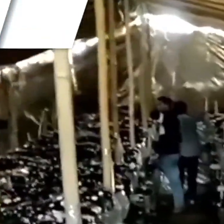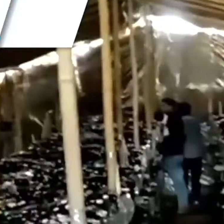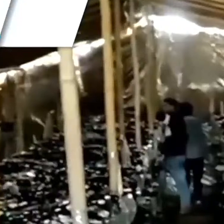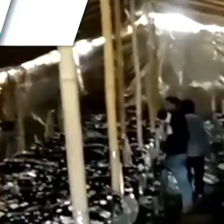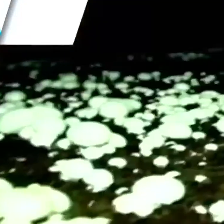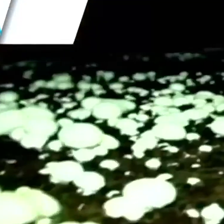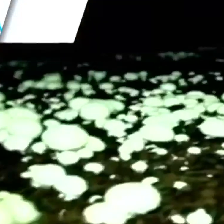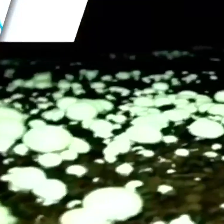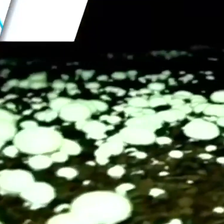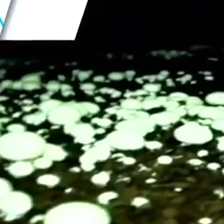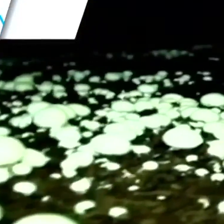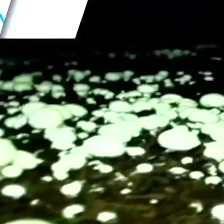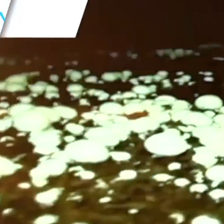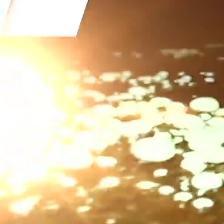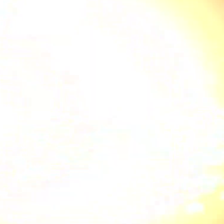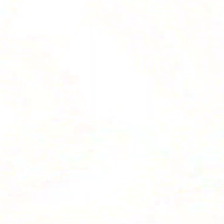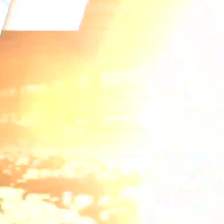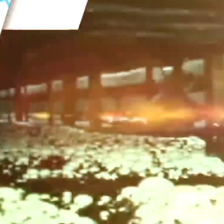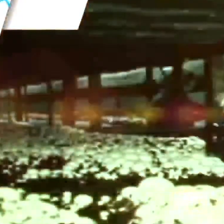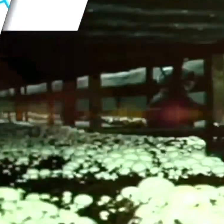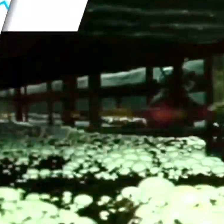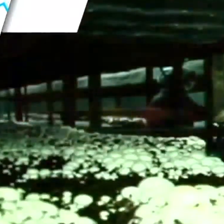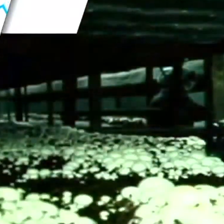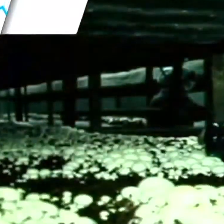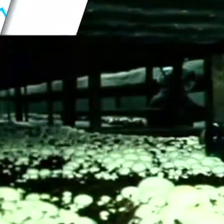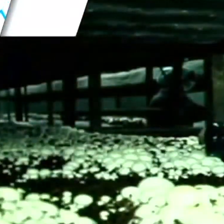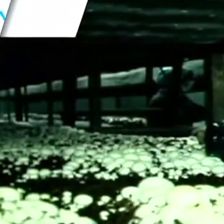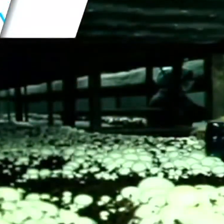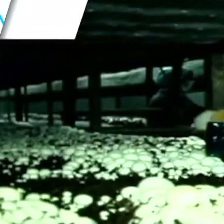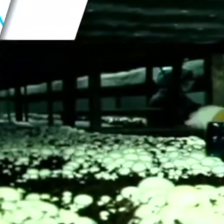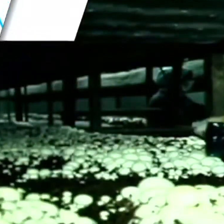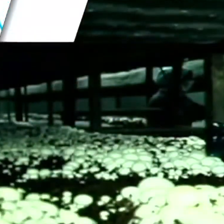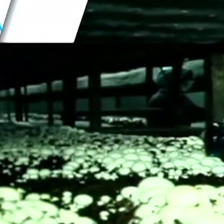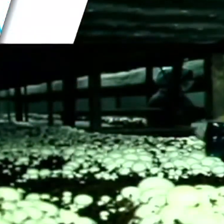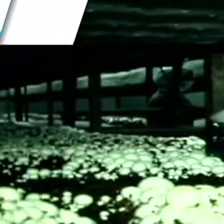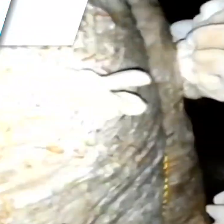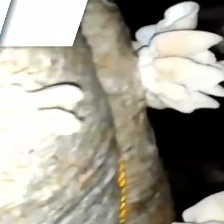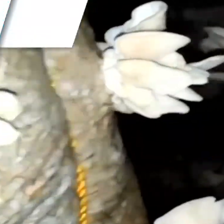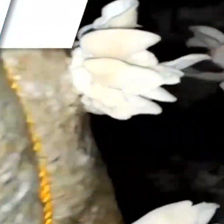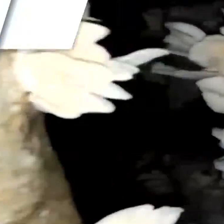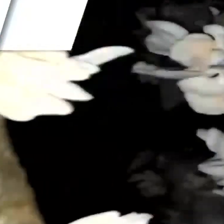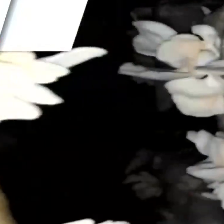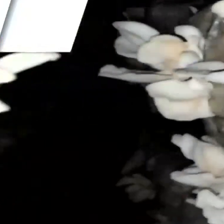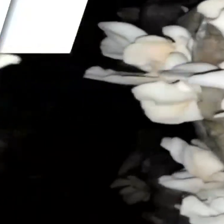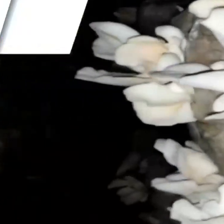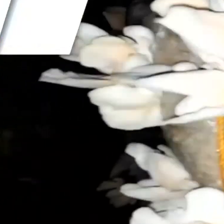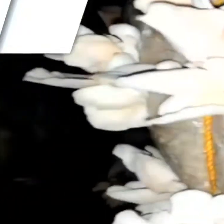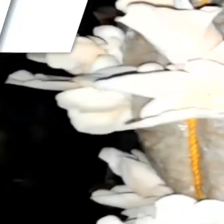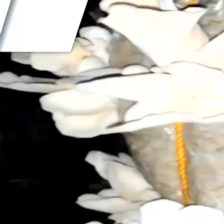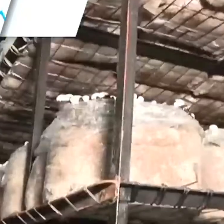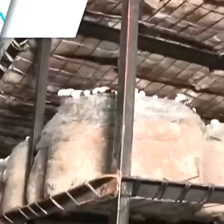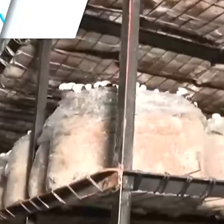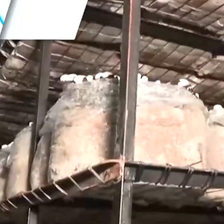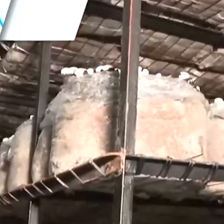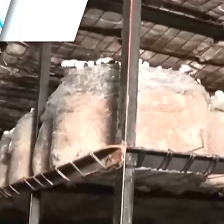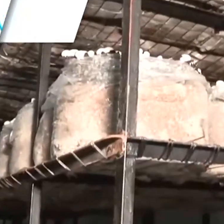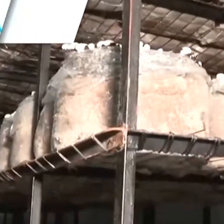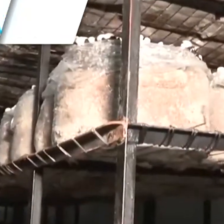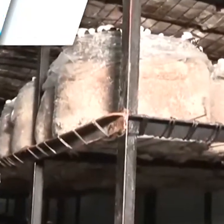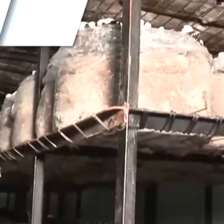कर सामने आया है। मशरूम की खेती बेहतर कमाई का एक बहुत अच्छा विकल्प है। कम जगह और कम लागत